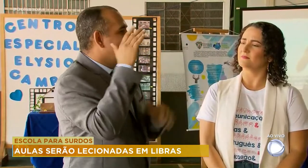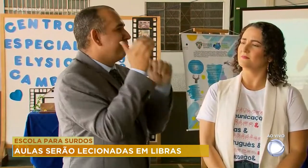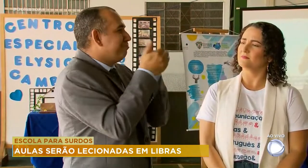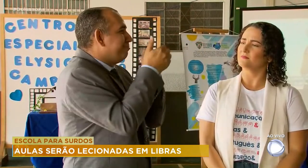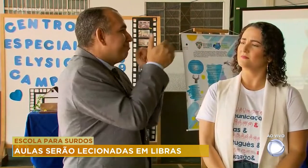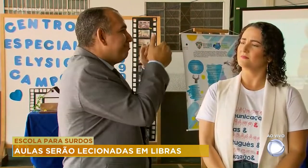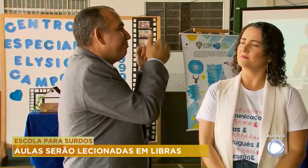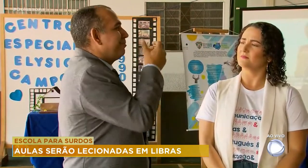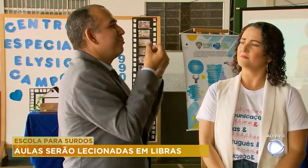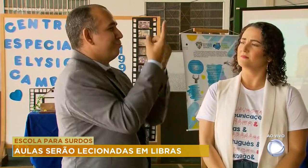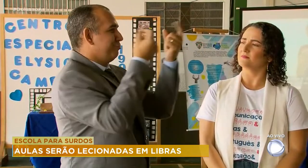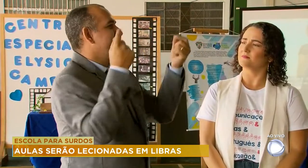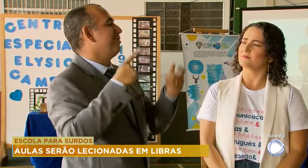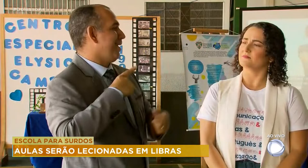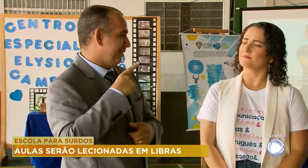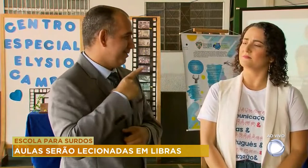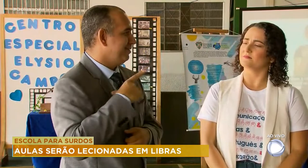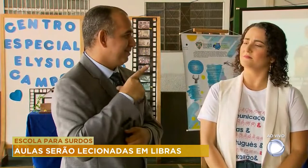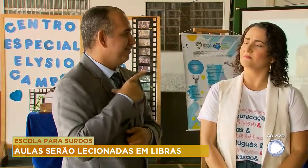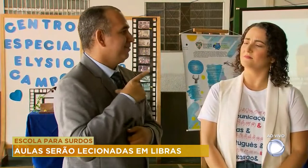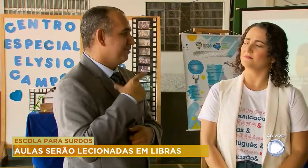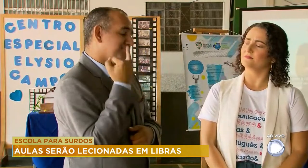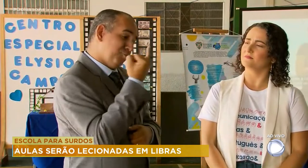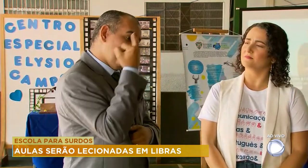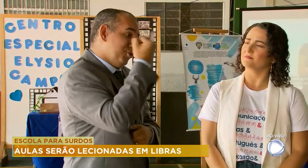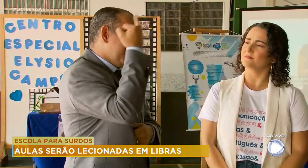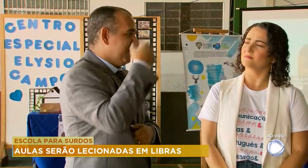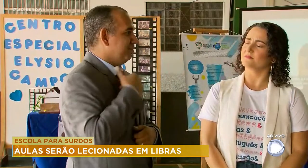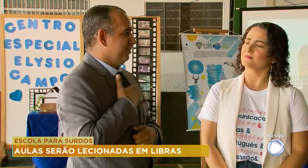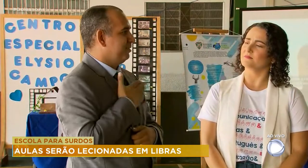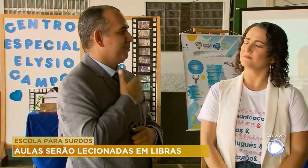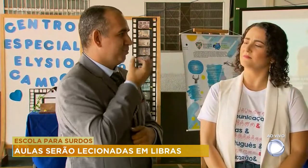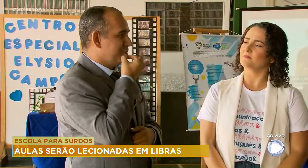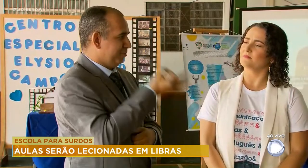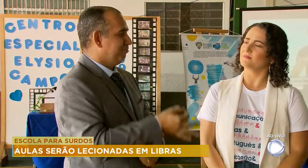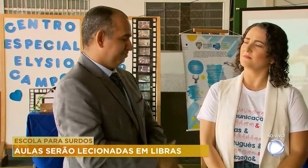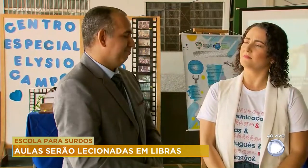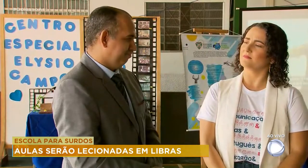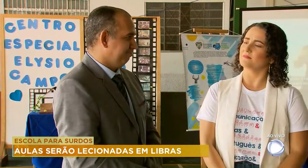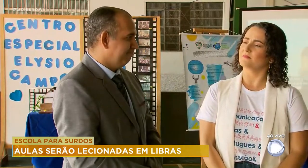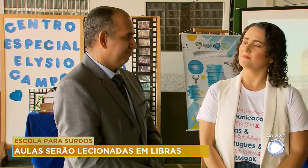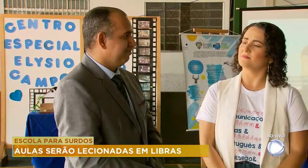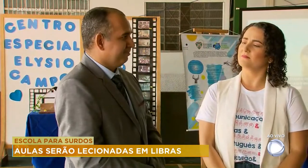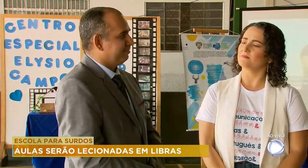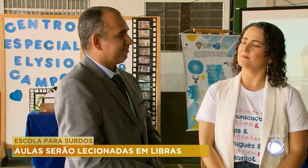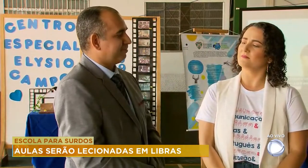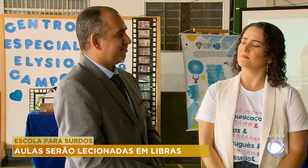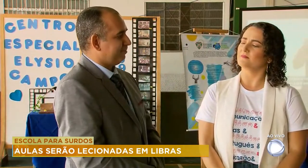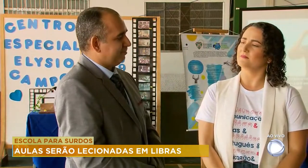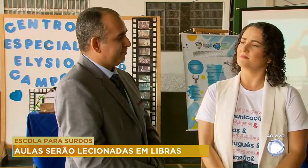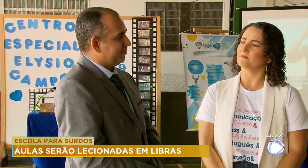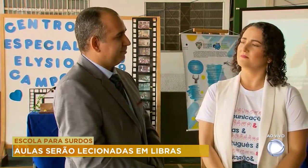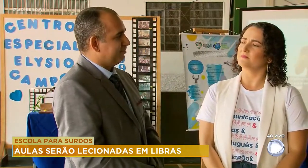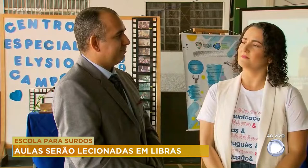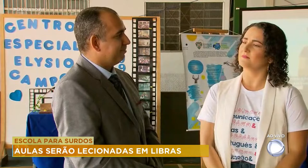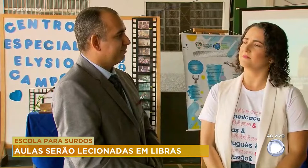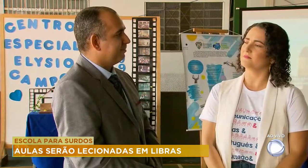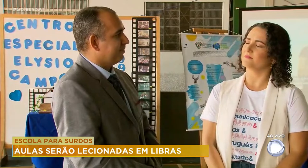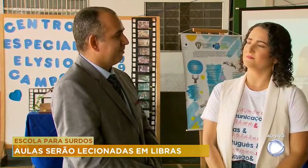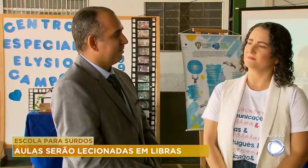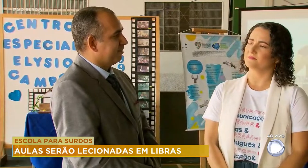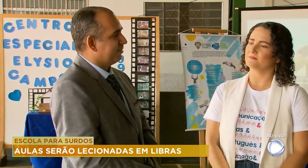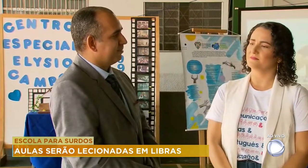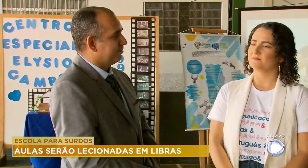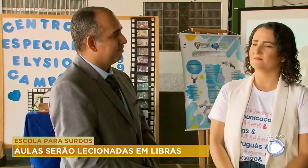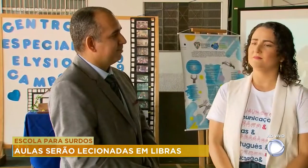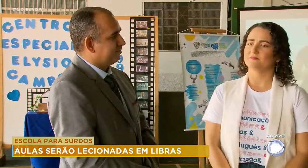mas é muito importante que você, pai, você, mãe, que esteja nos assistindo, traga seu filho e venha conhecer a associação e